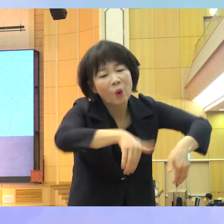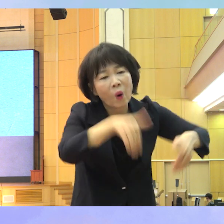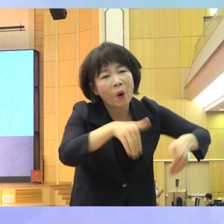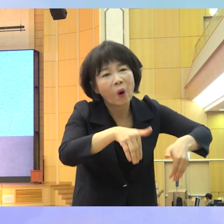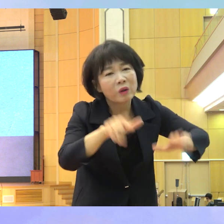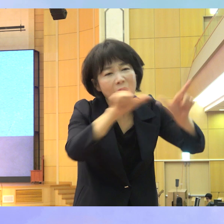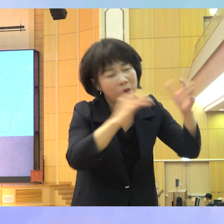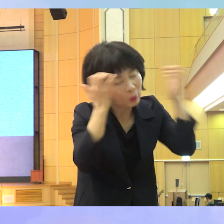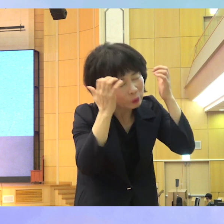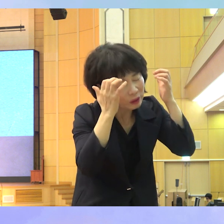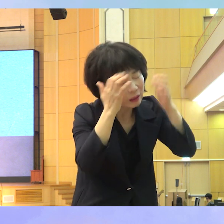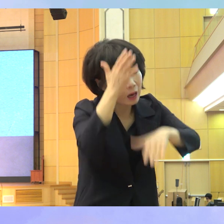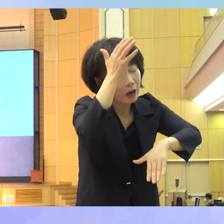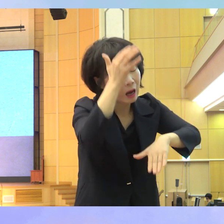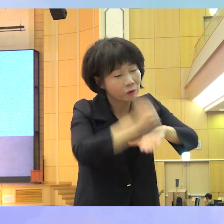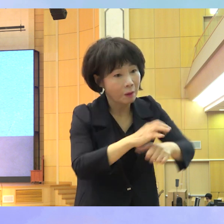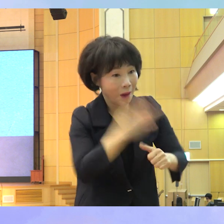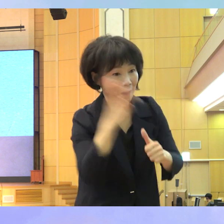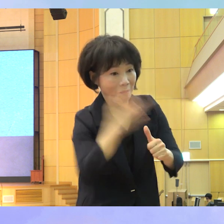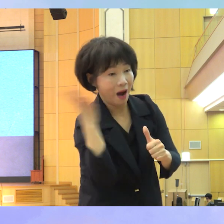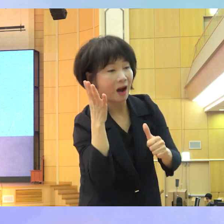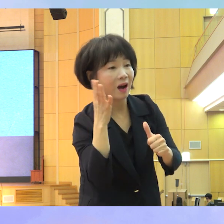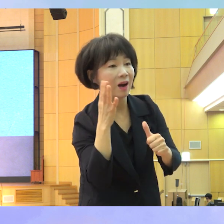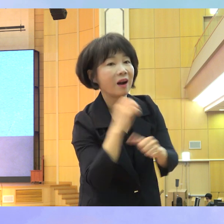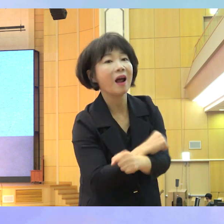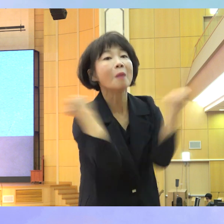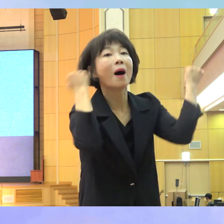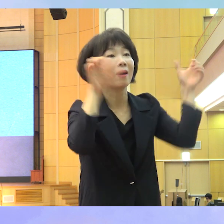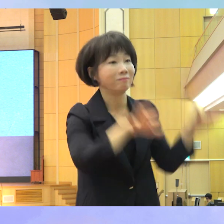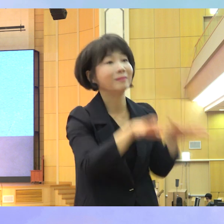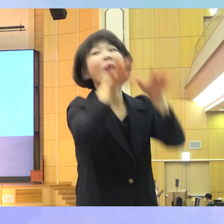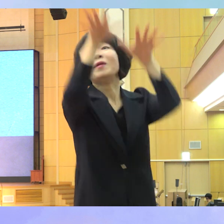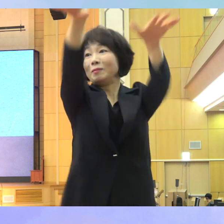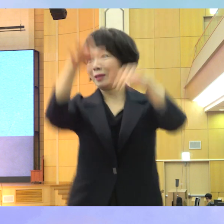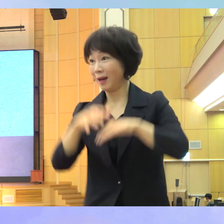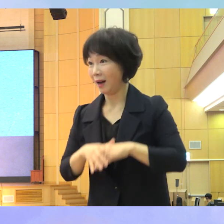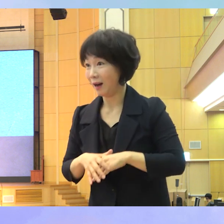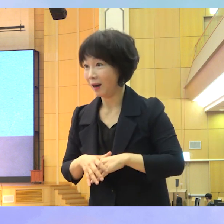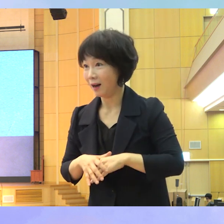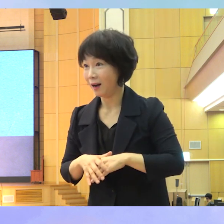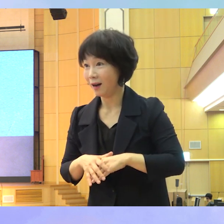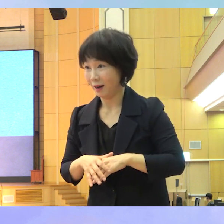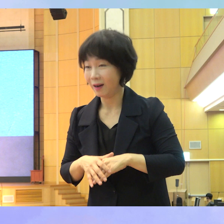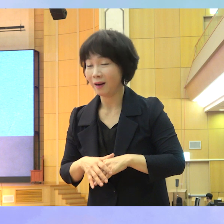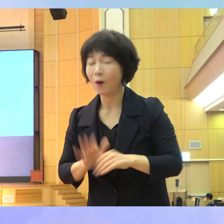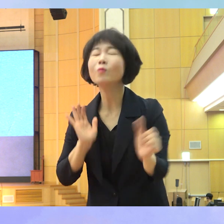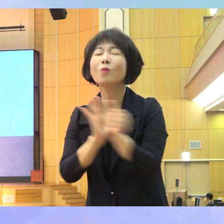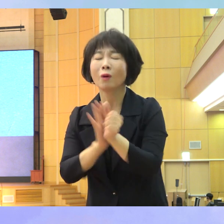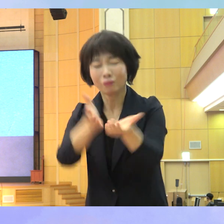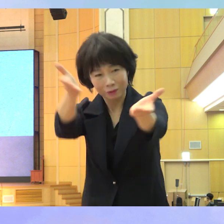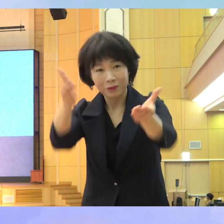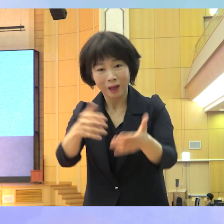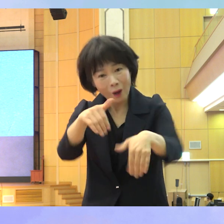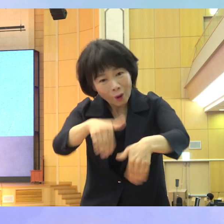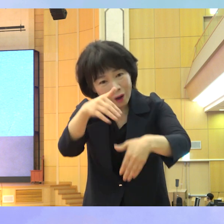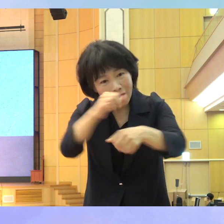가르게 하셨고, 그래서 바로의 지배가 아니라 하나님의 지배 아래 있게 하셨고, 그리고 그 이스라엘 백성들의